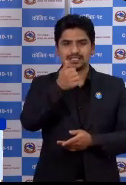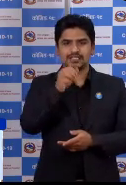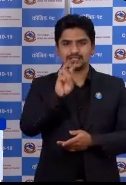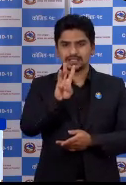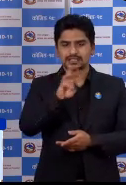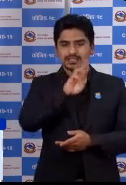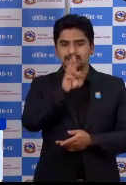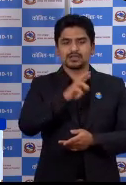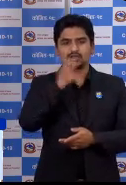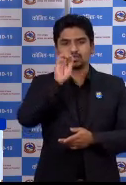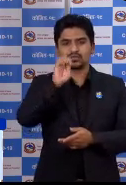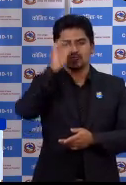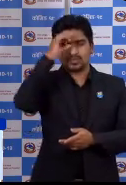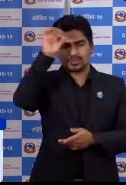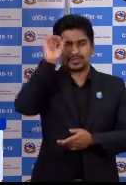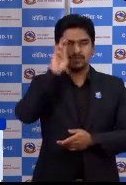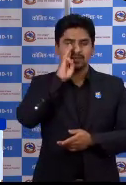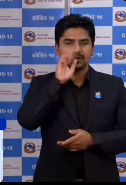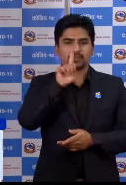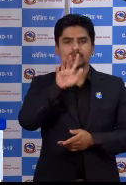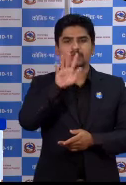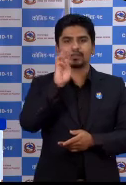7,163 र सुदूरपश्चिम प्रदेशमा